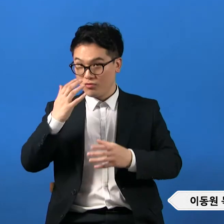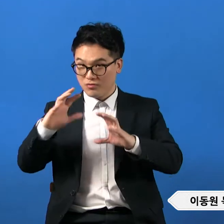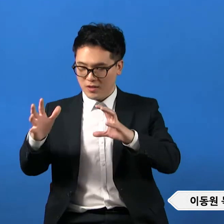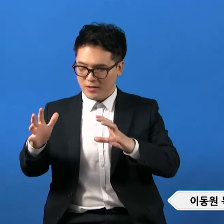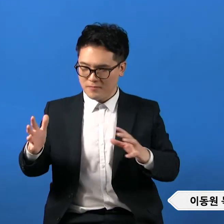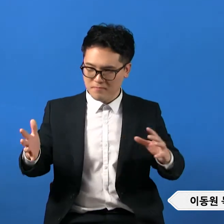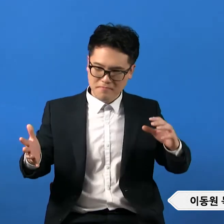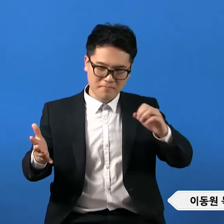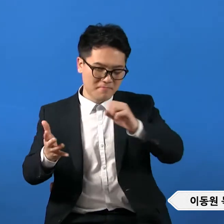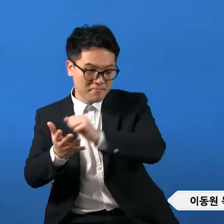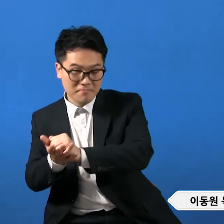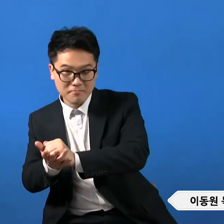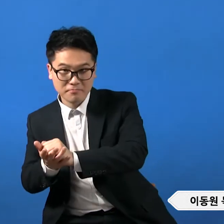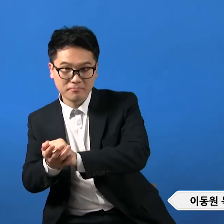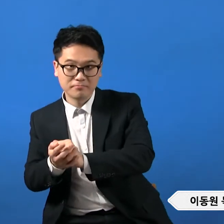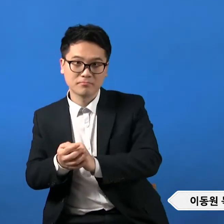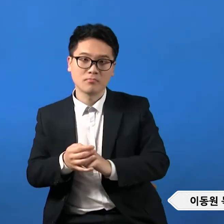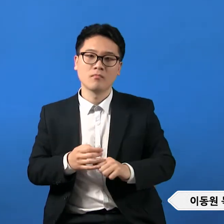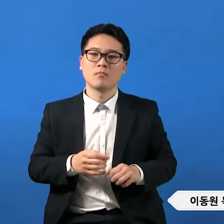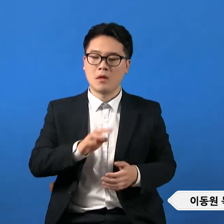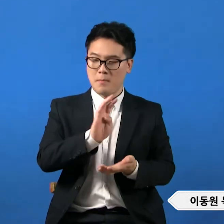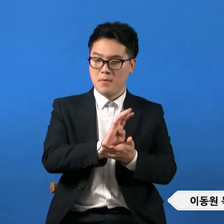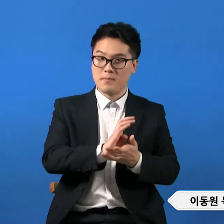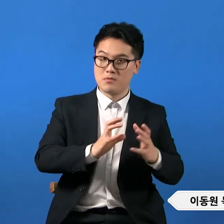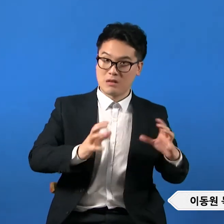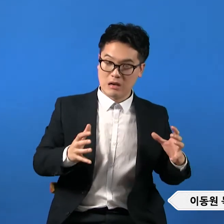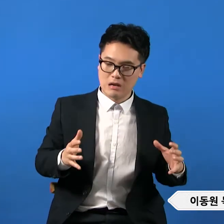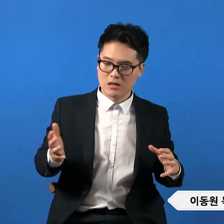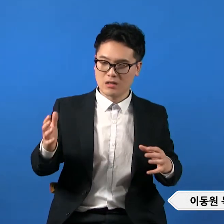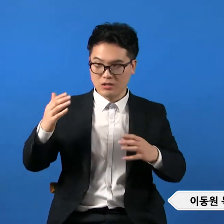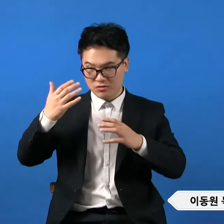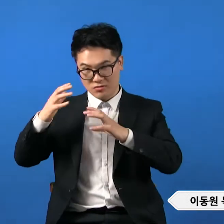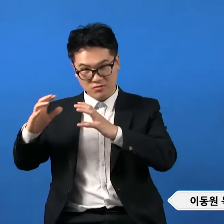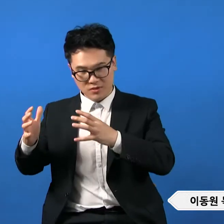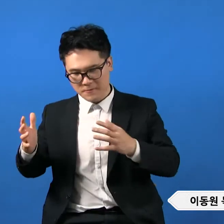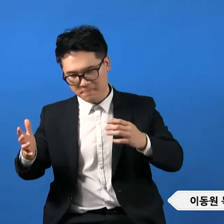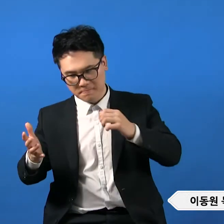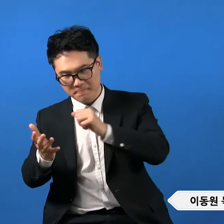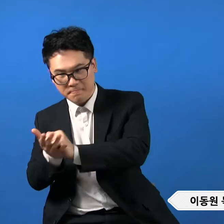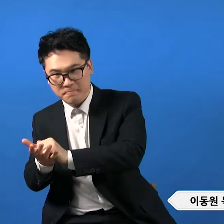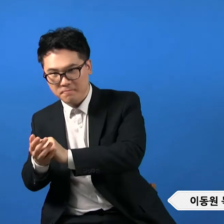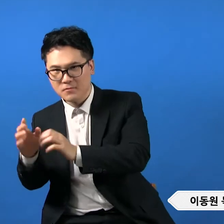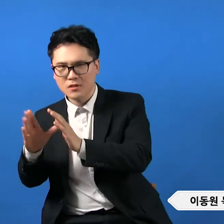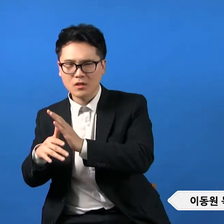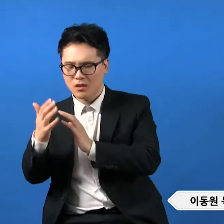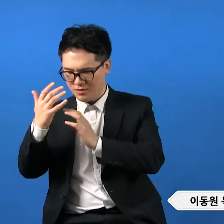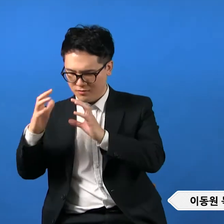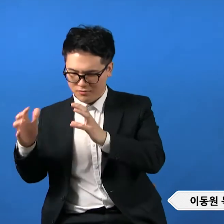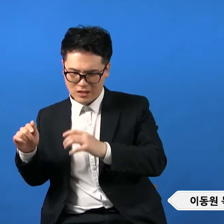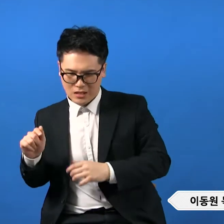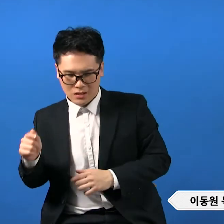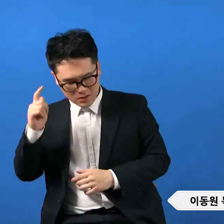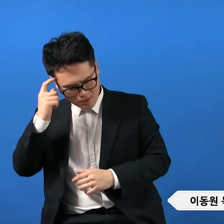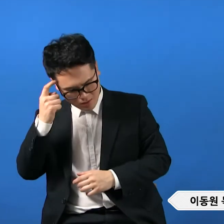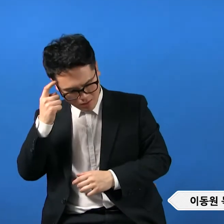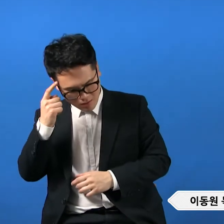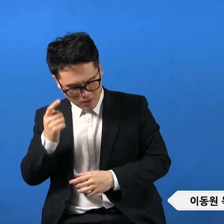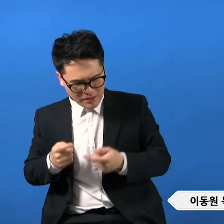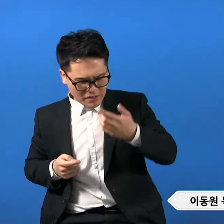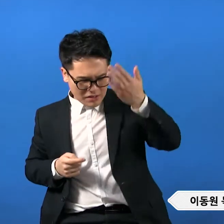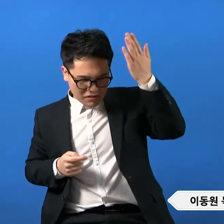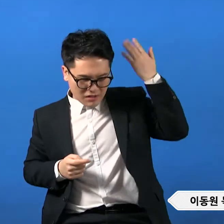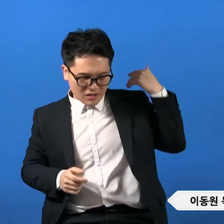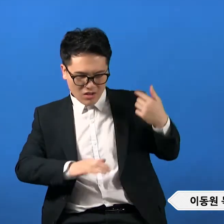짓밟기 시작하면서 그들의 마음속에 있었던 이 중요한 질문, 그것은 우리 민족은 그 옛날의 영광을 다시